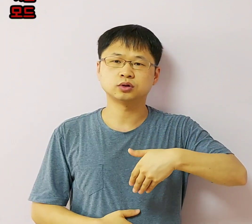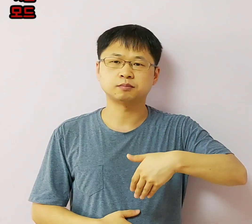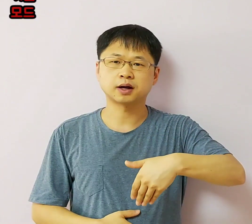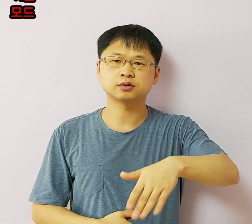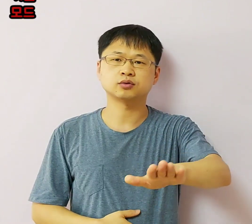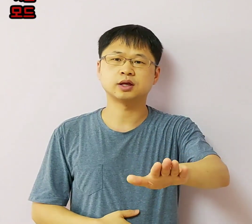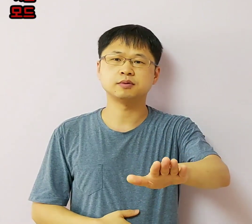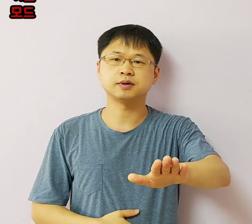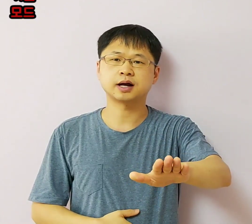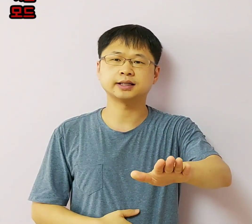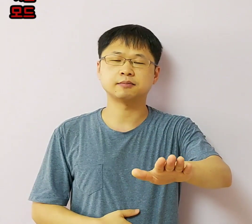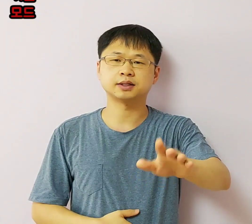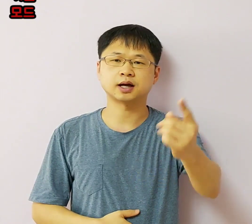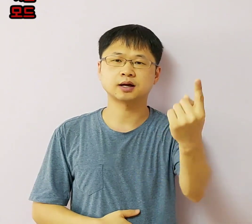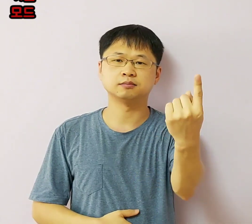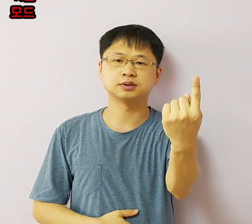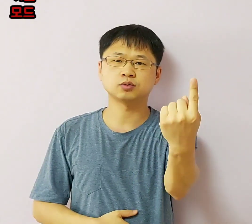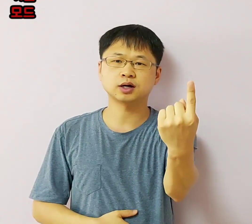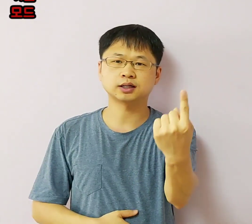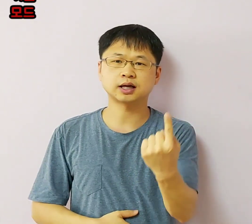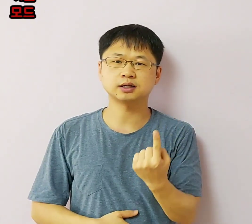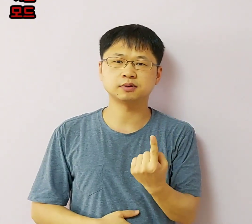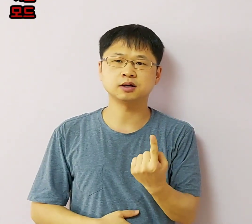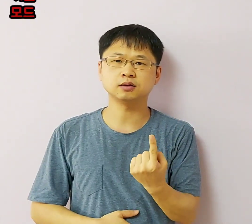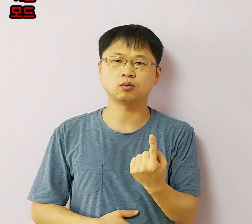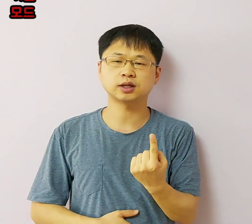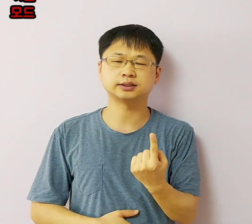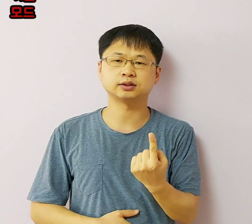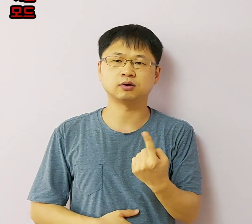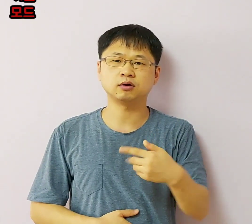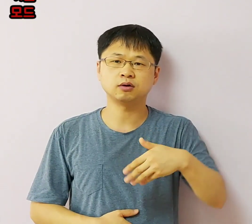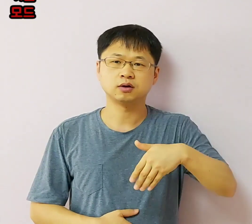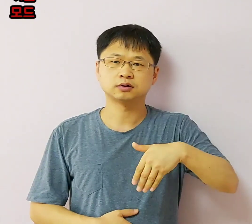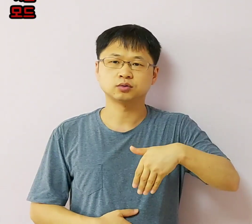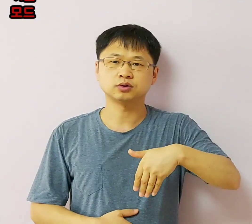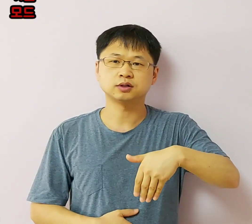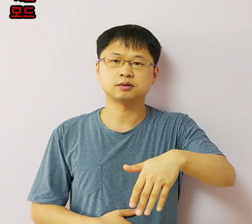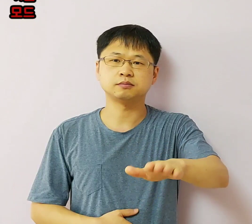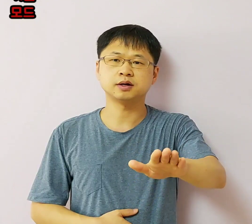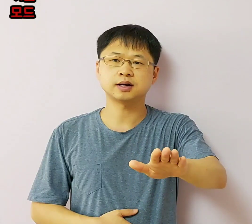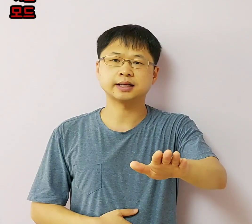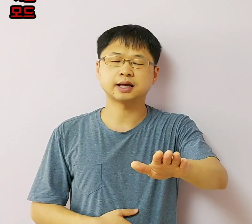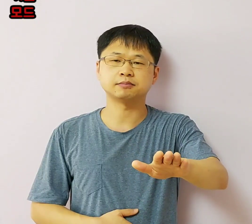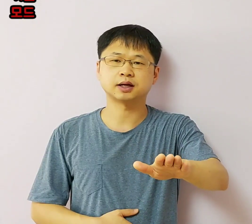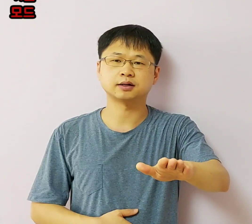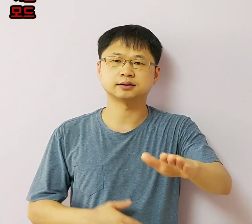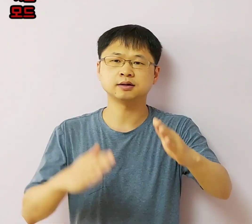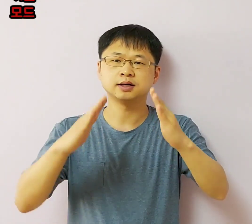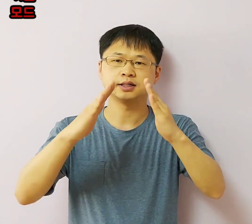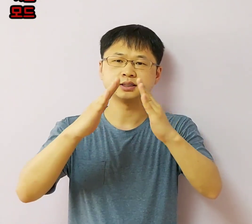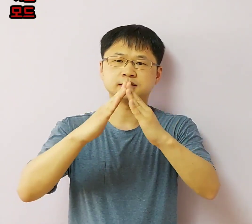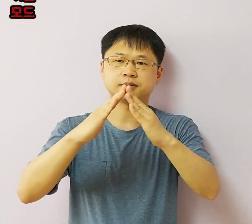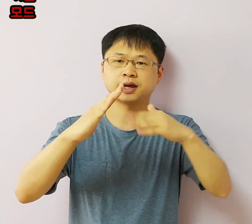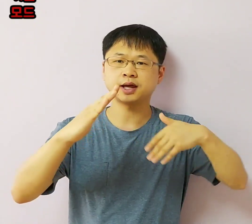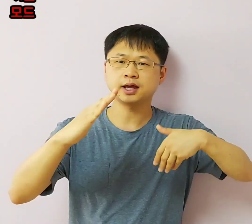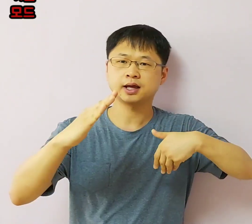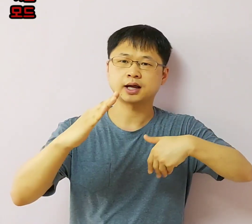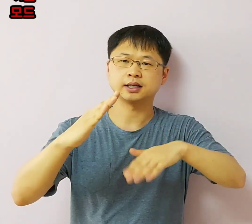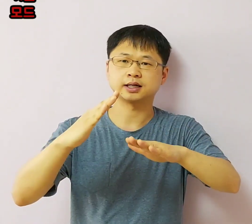손등을 바깥으로 내밀면 가다입니다. 아까 검지손가락 당기면 오다죠. 손등을 내밀면 가다입니다. 그래서 집에